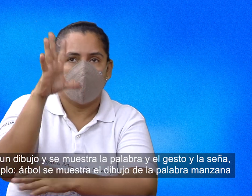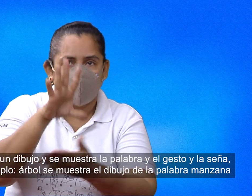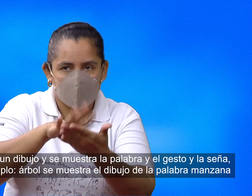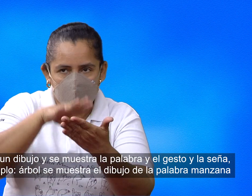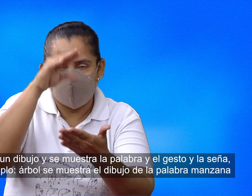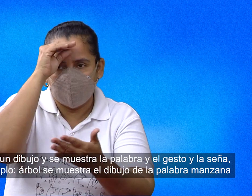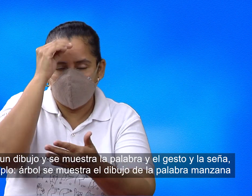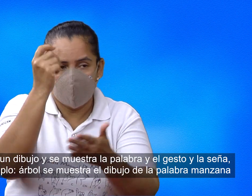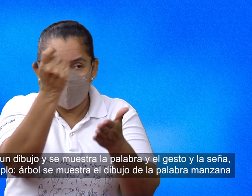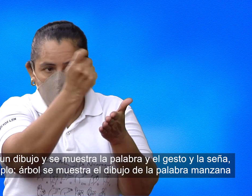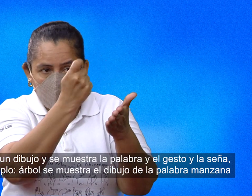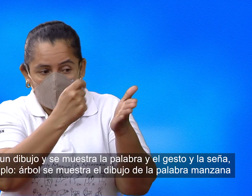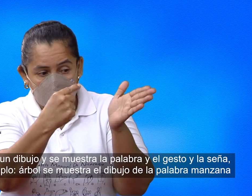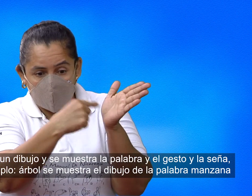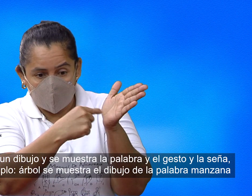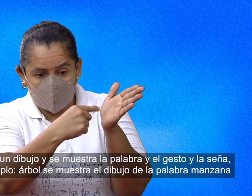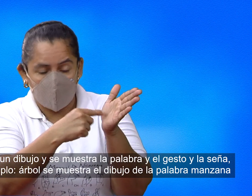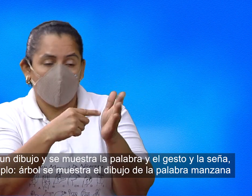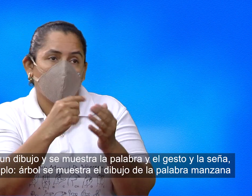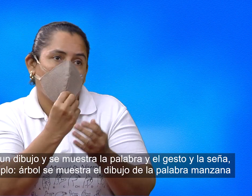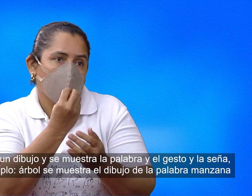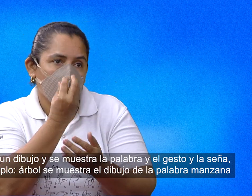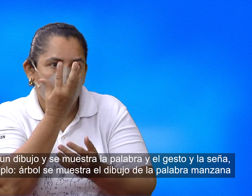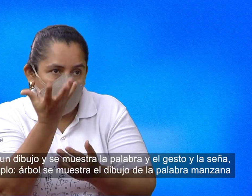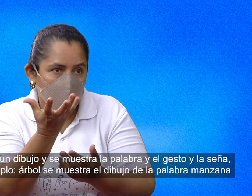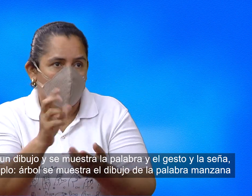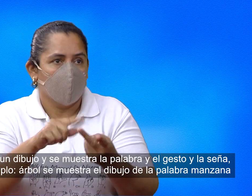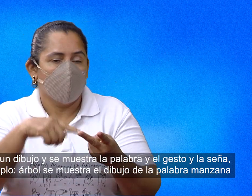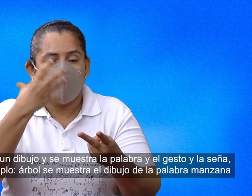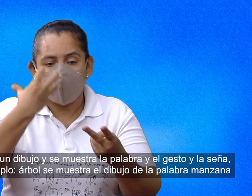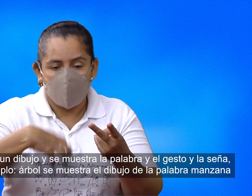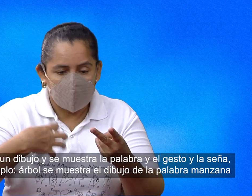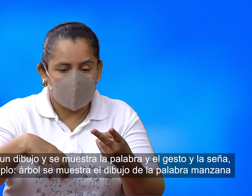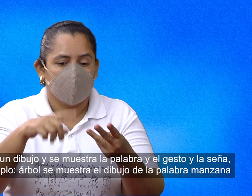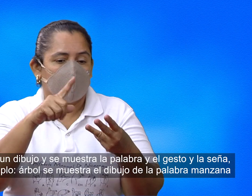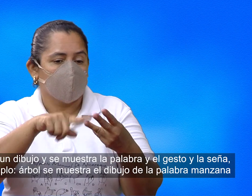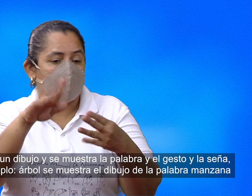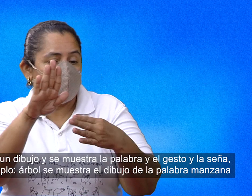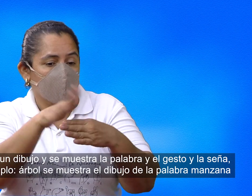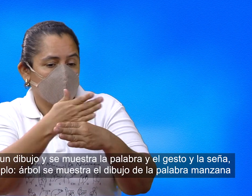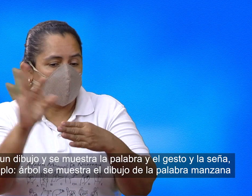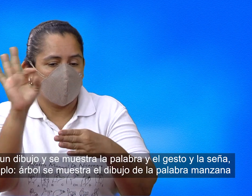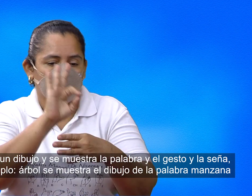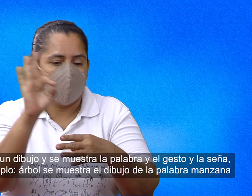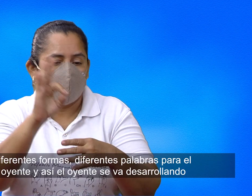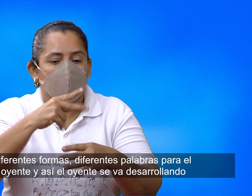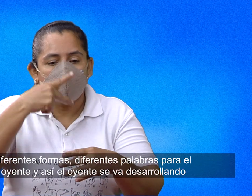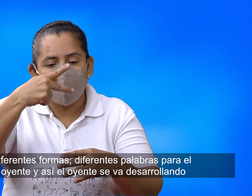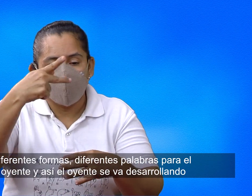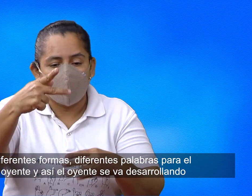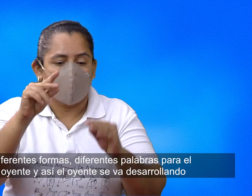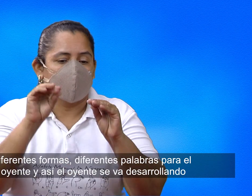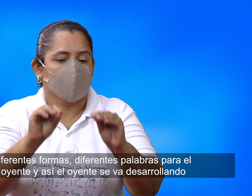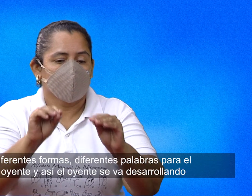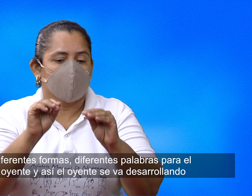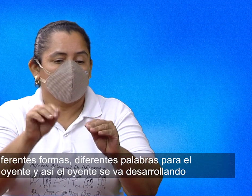la seña. Por ejemplo, árbol, se muestra el dibujo de la palabra manzana, diferentes formas,